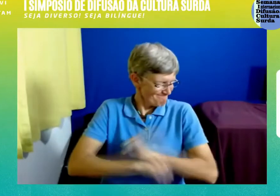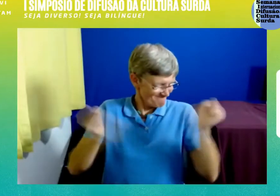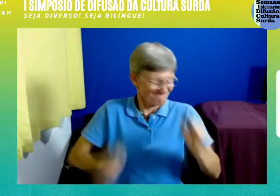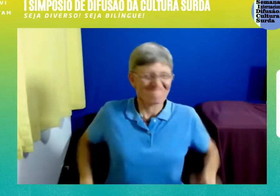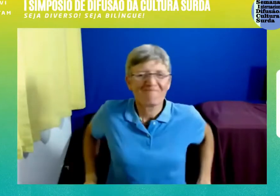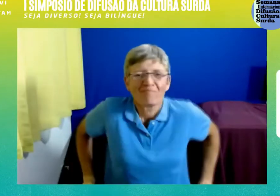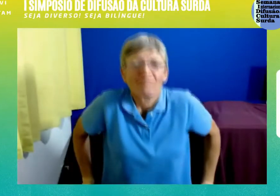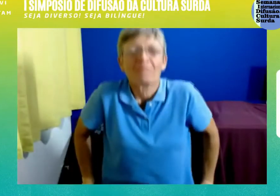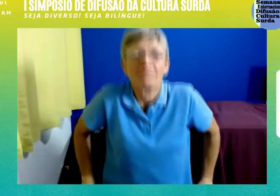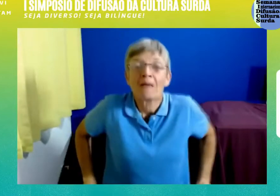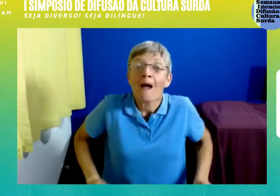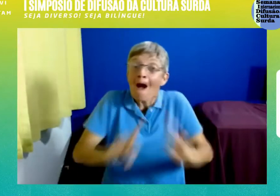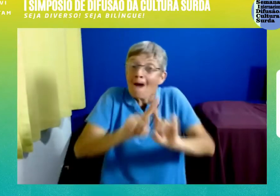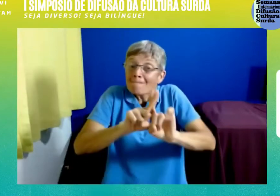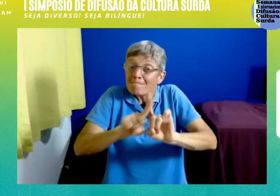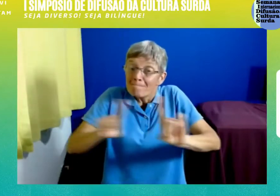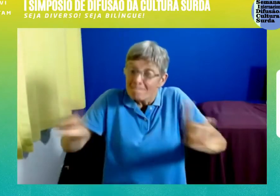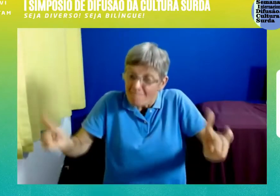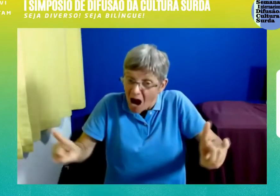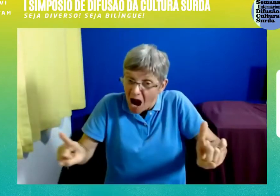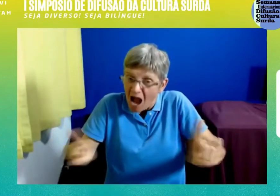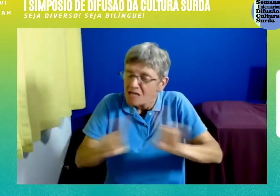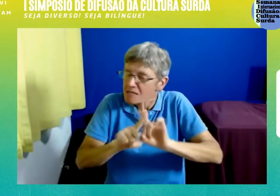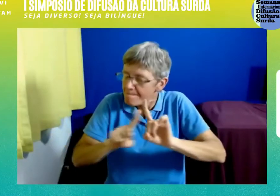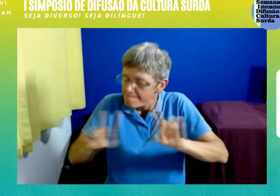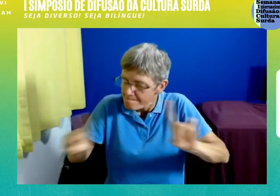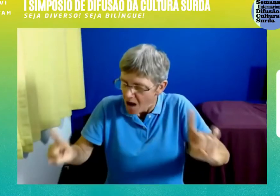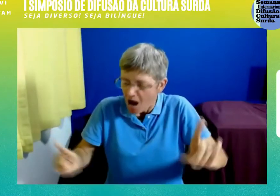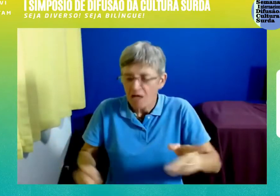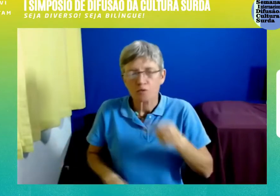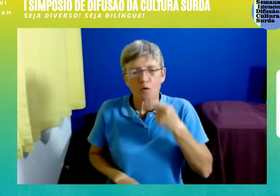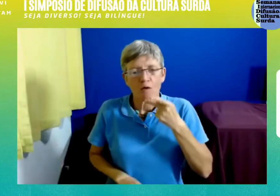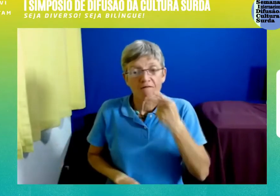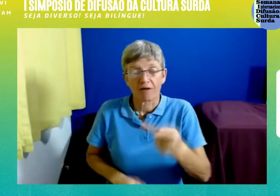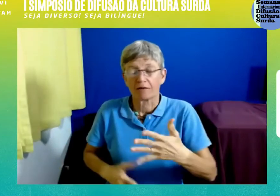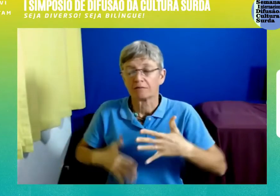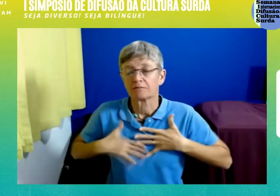É impossível responder. Isso é impossível. Mas